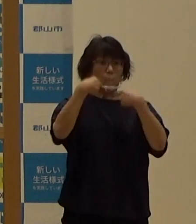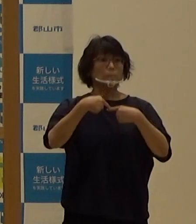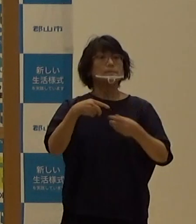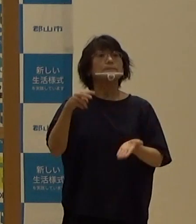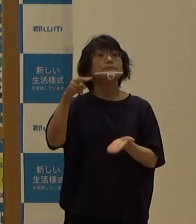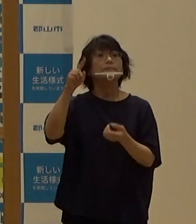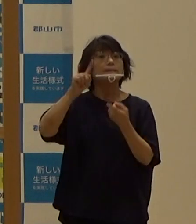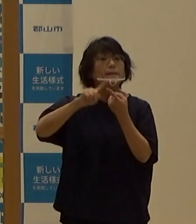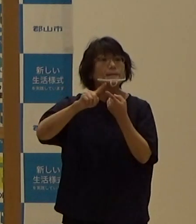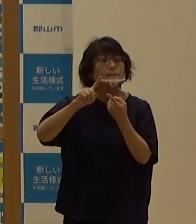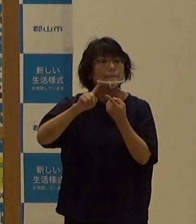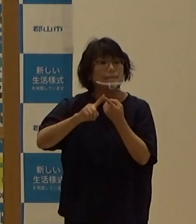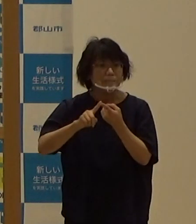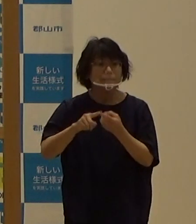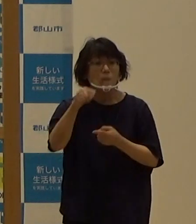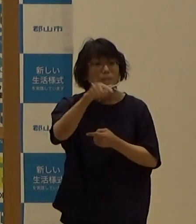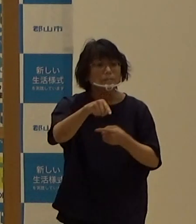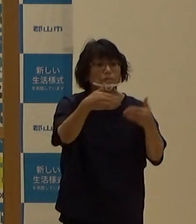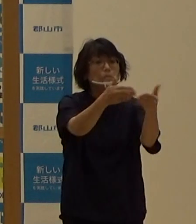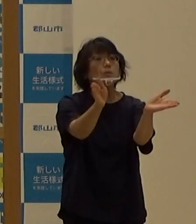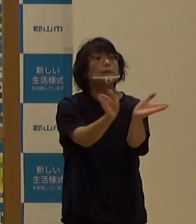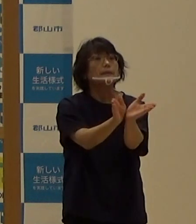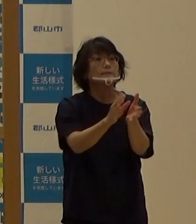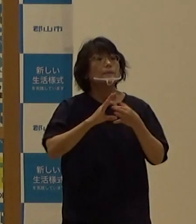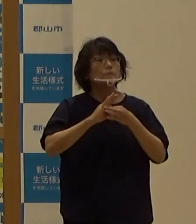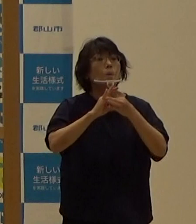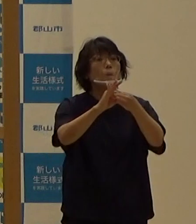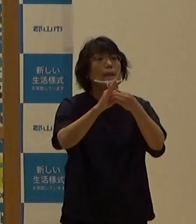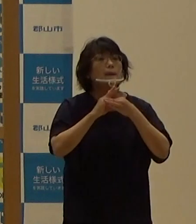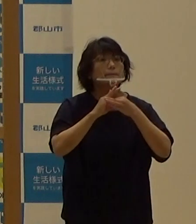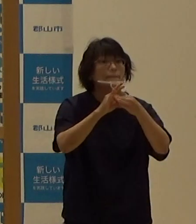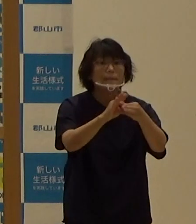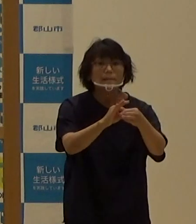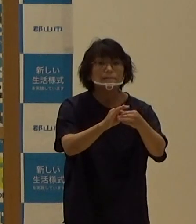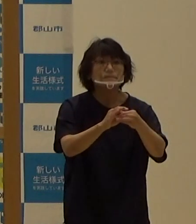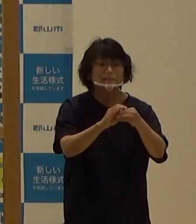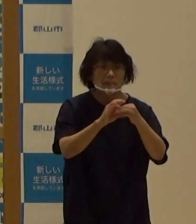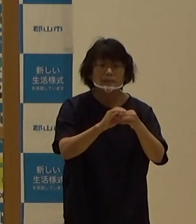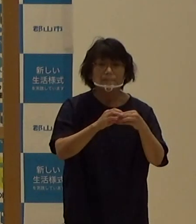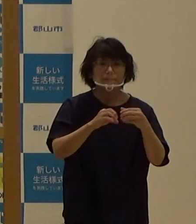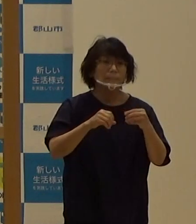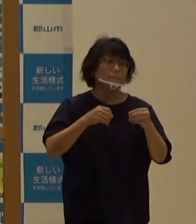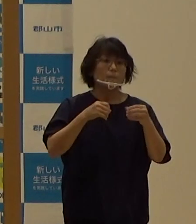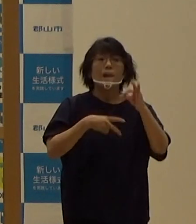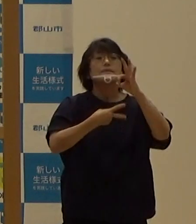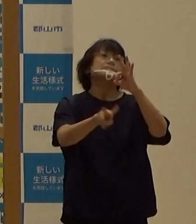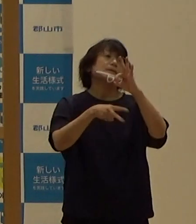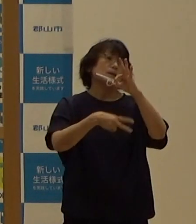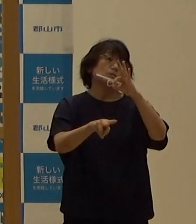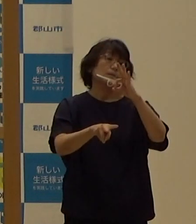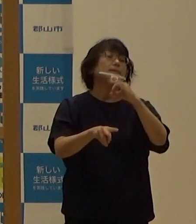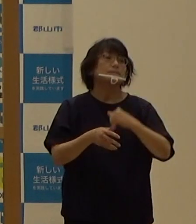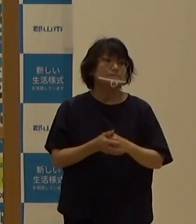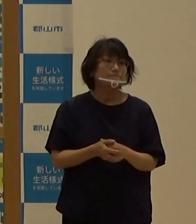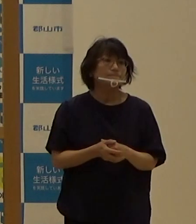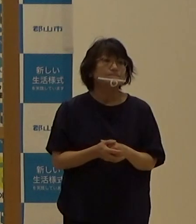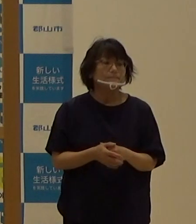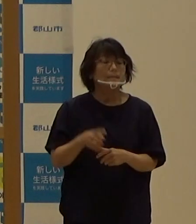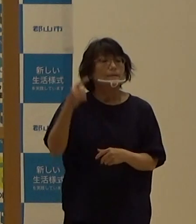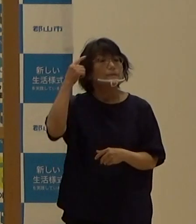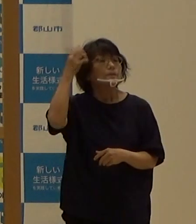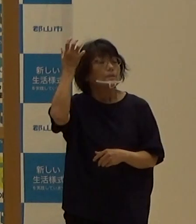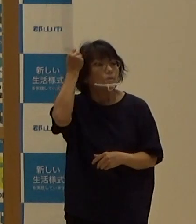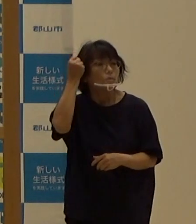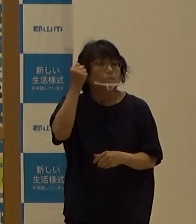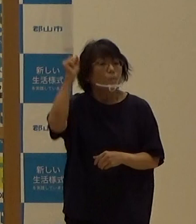そのご指摘の団体と関わった事実もありません。したがって記憶も認識もございません。